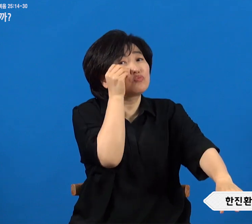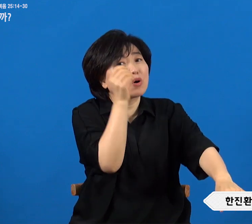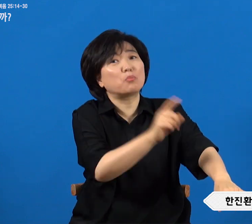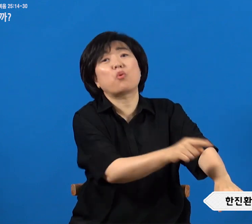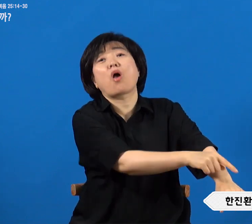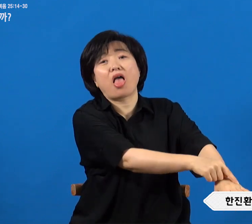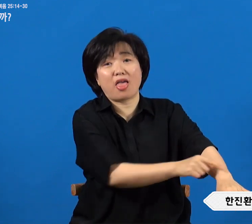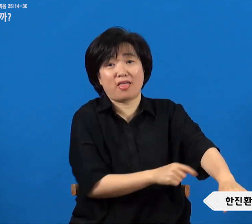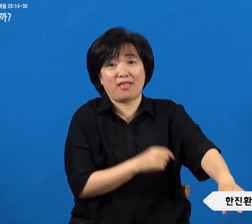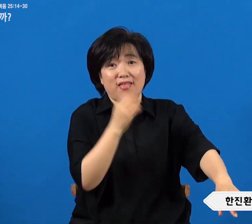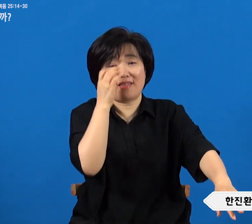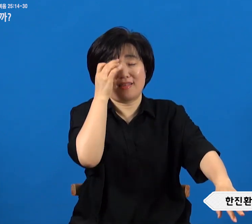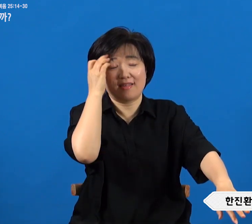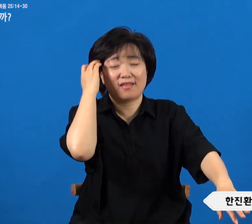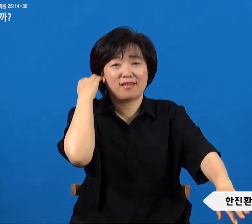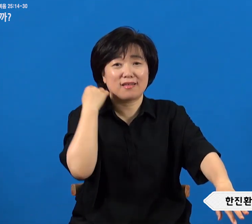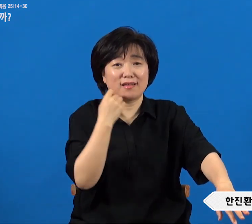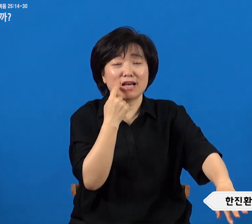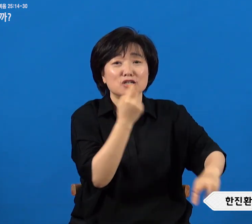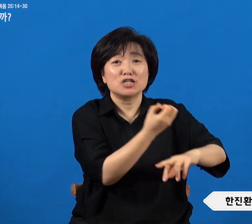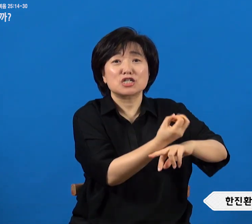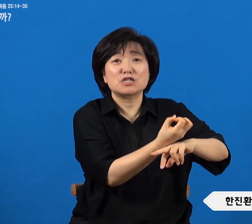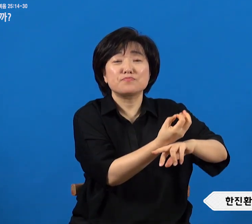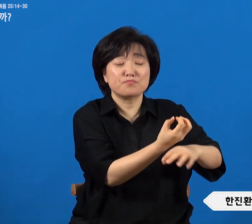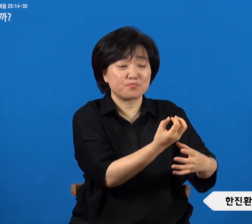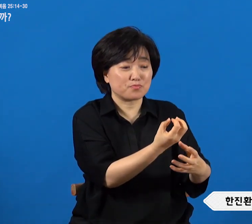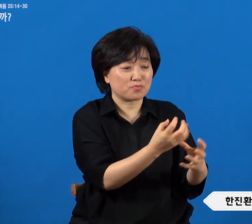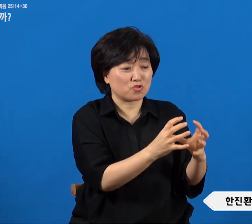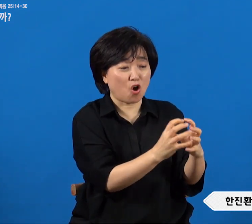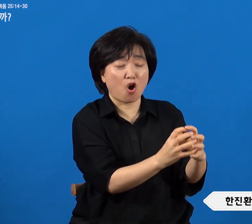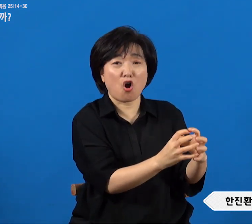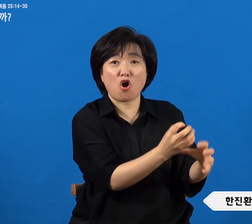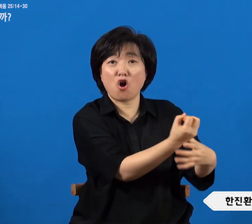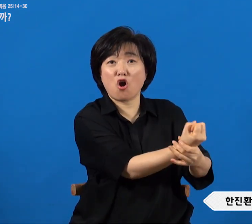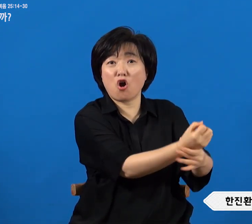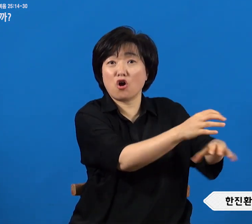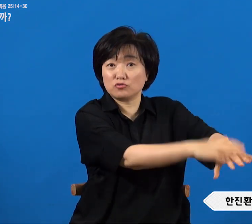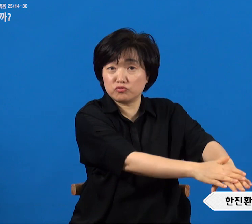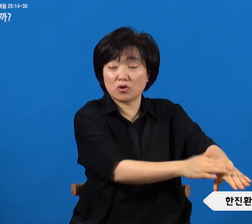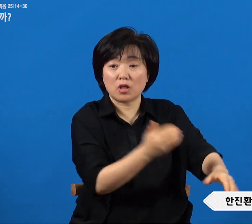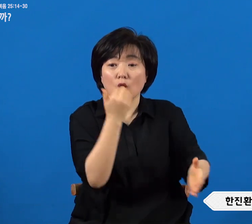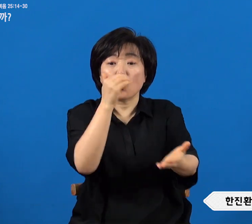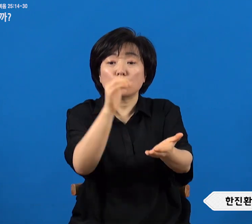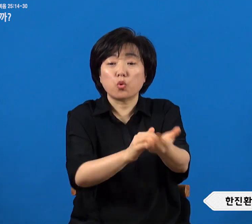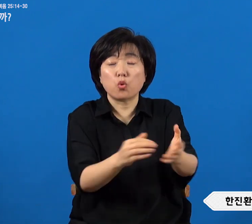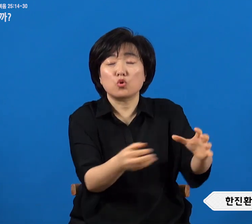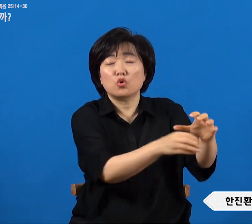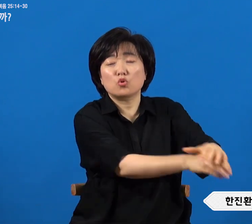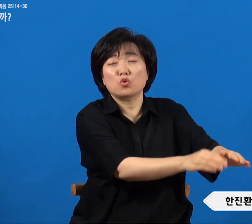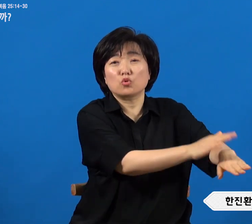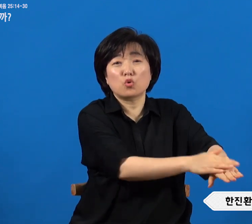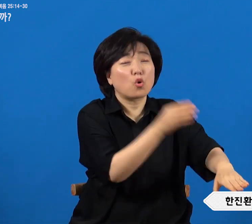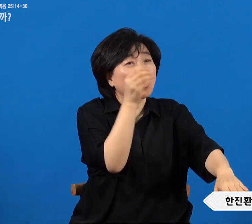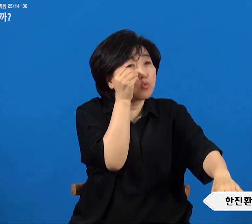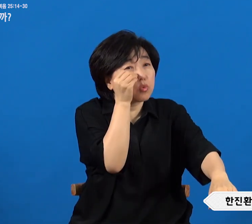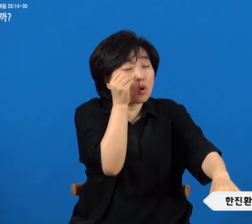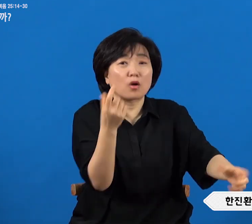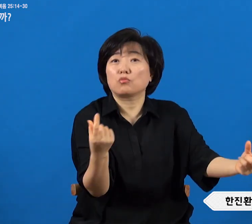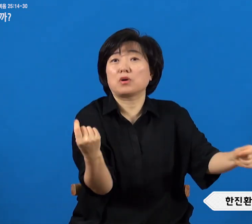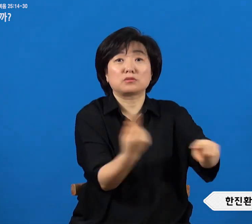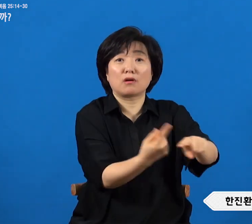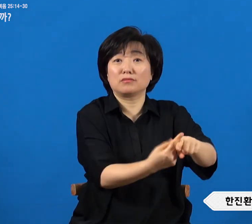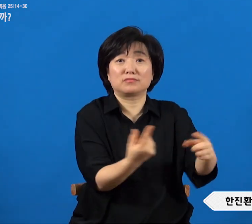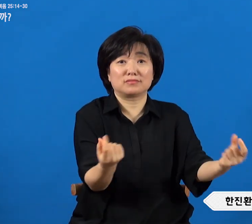아무것도 안 하지 않았소. 금덩어리를 묻어놓고 아무것도 안 하는 것이나 돌덩어리를 묻어놓고 아무것도 안 하는 것이나 매한